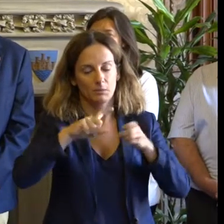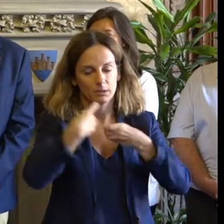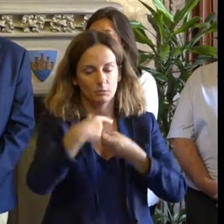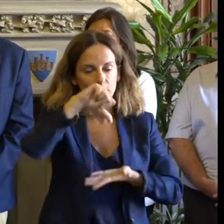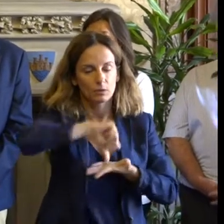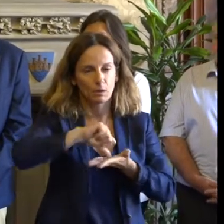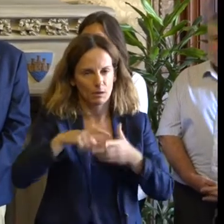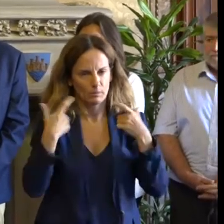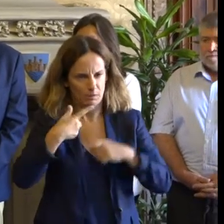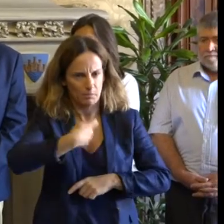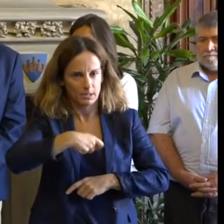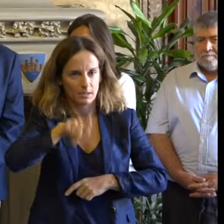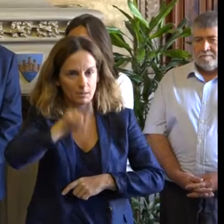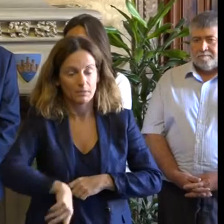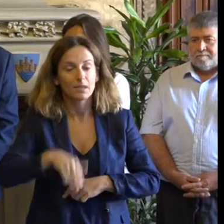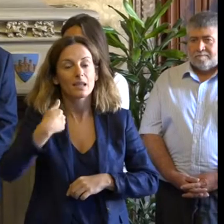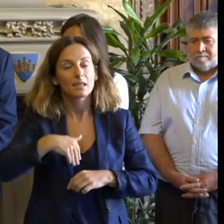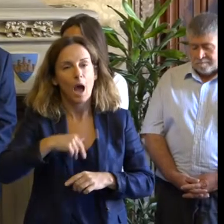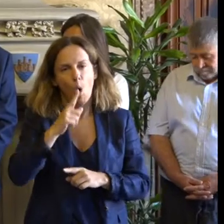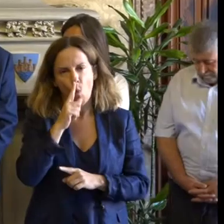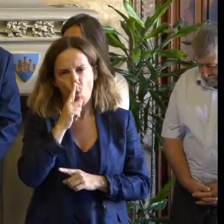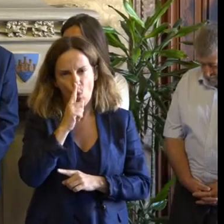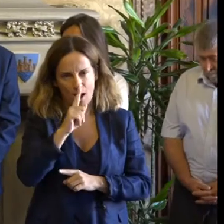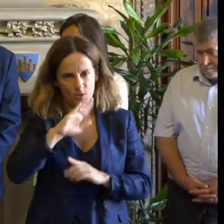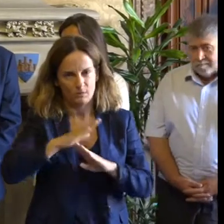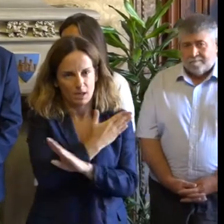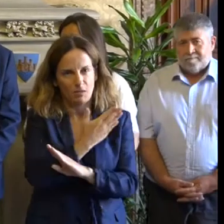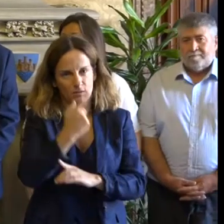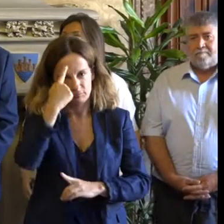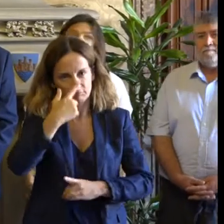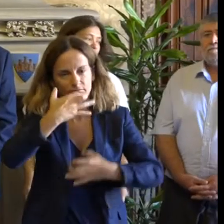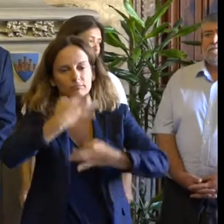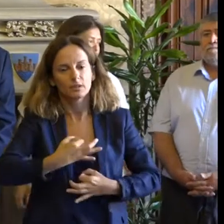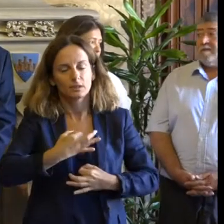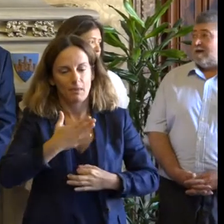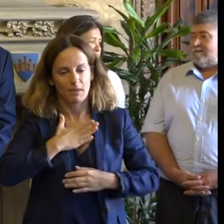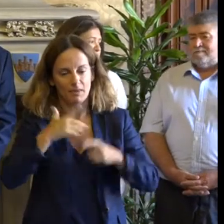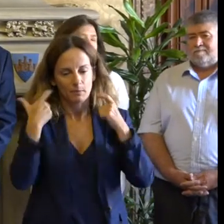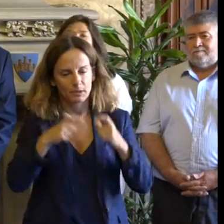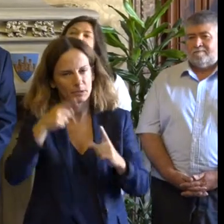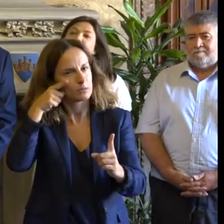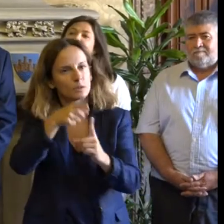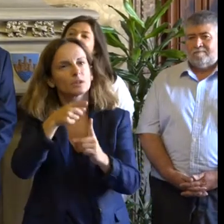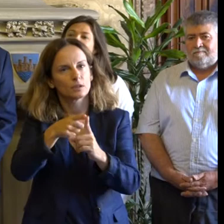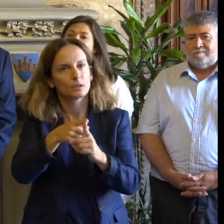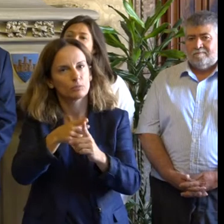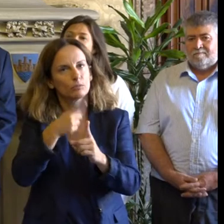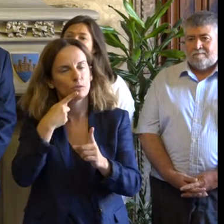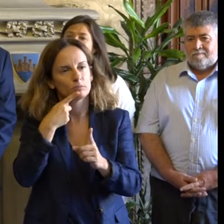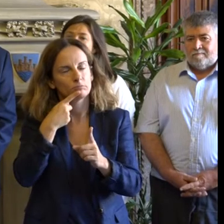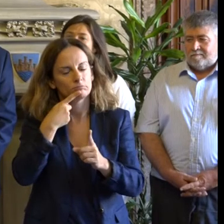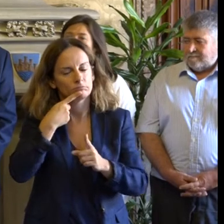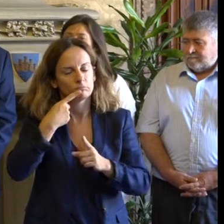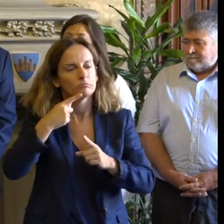any després, estic absolutament convençut de la justificació d'un departament que treballa per desenvolupar conceptes com la participació,